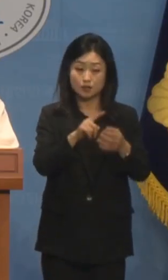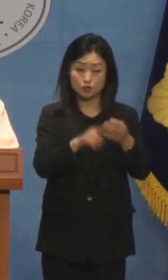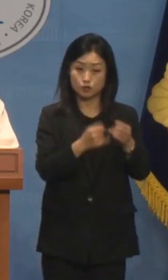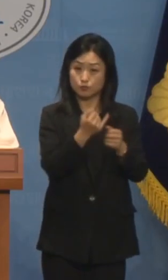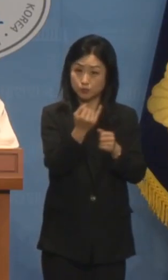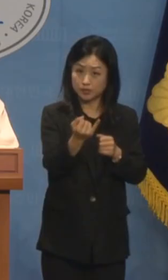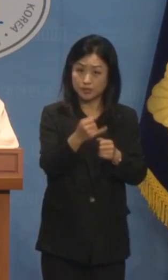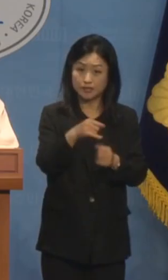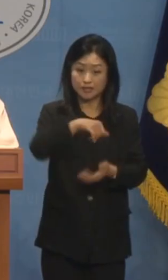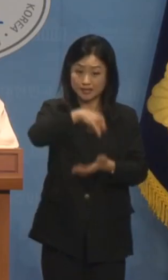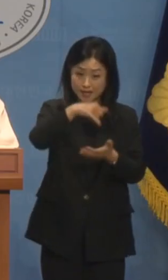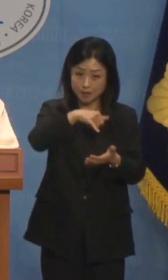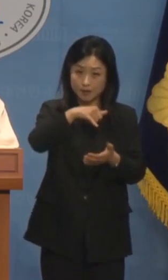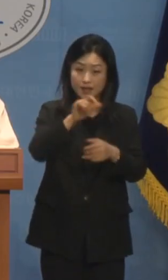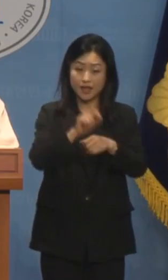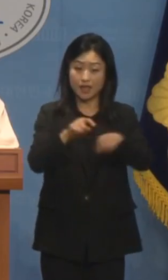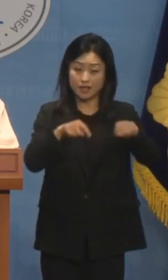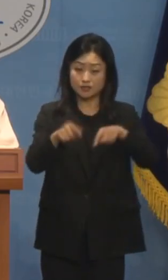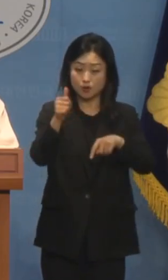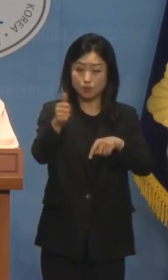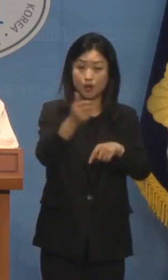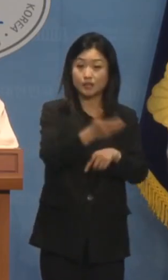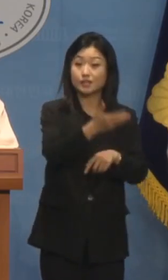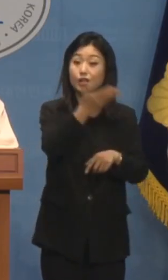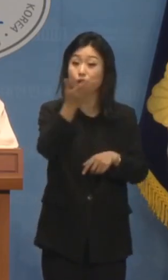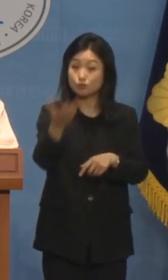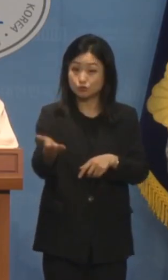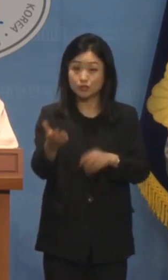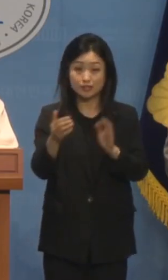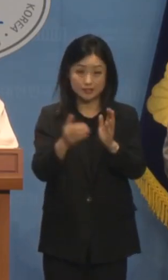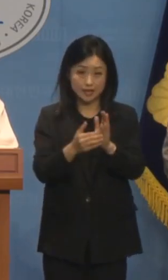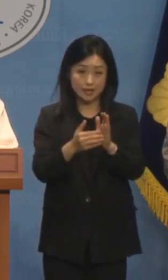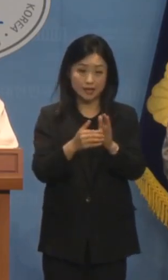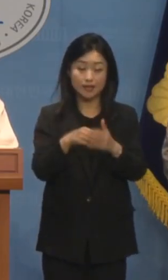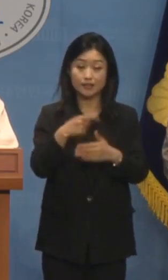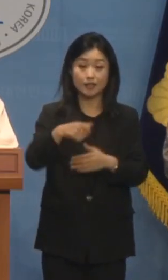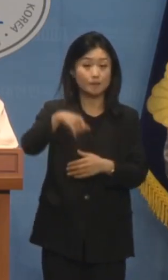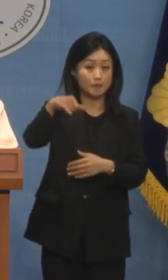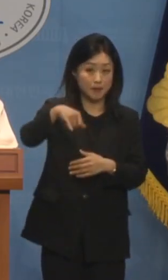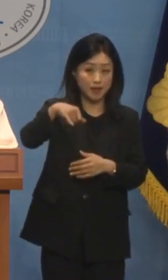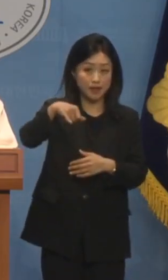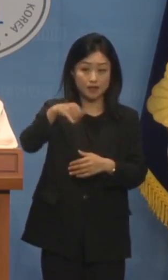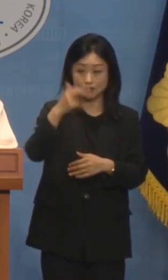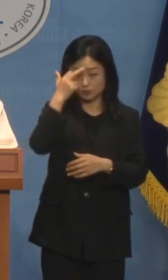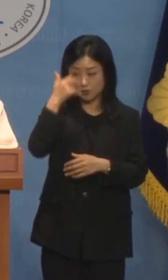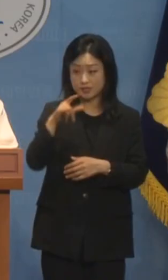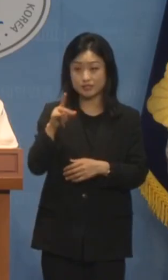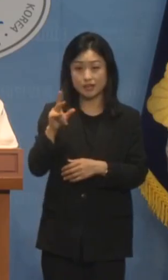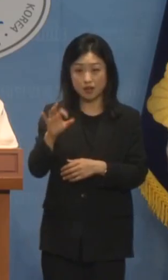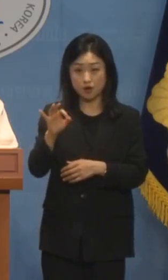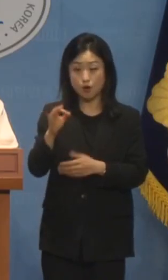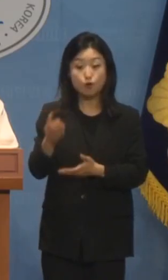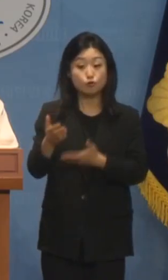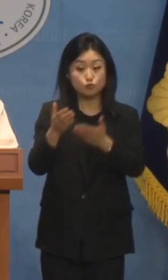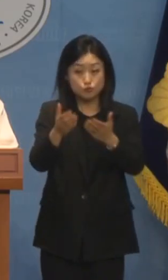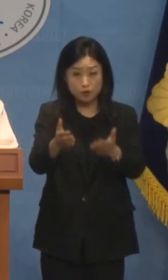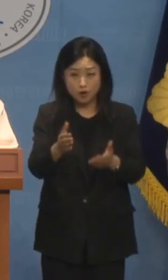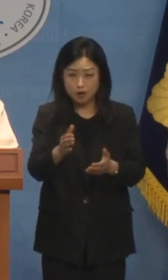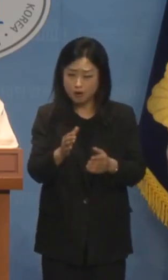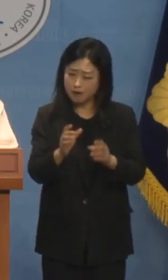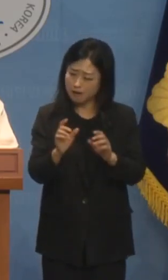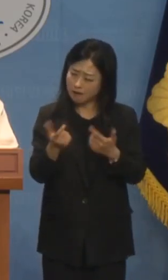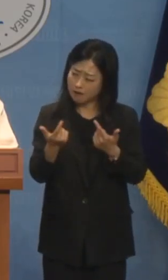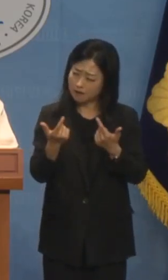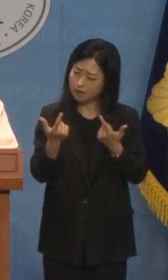그 디올백을 행정관에게 주었다는 것을 방증해 준다. 그 디올백이 취재영 목사가 김건희에게 준 것이 아니란